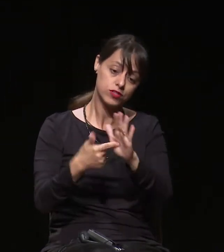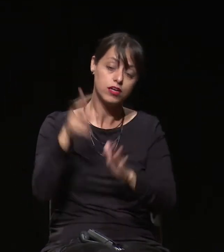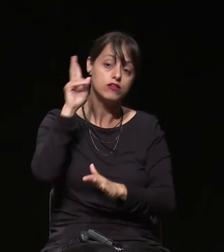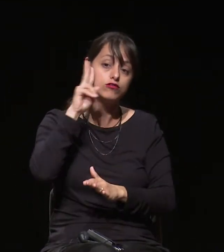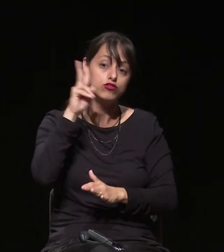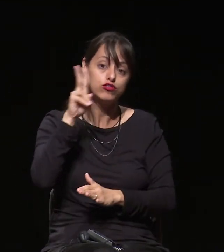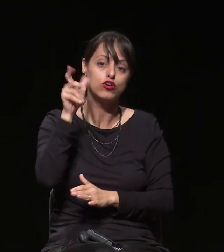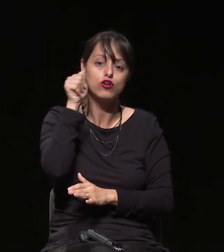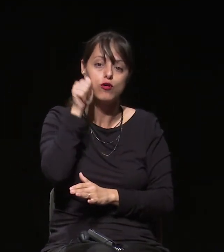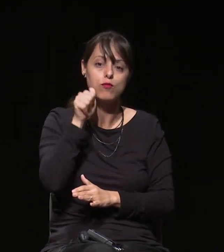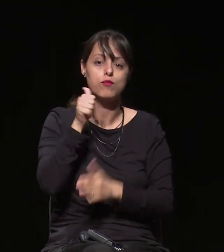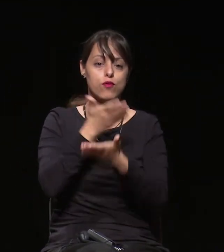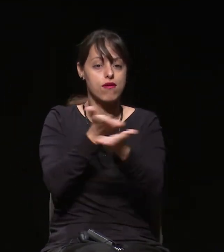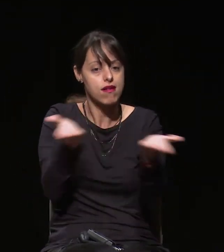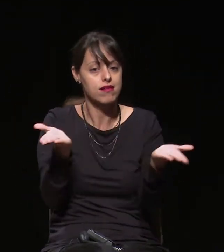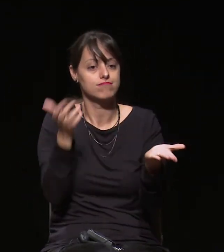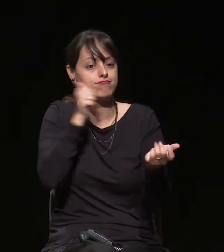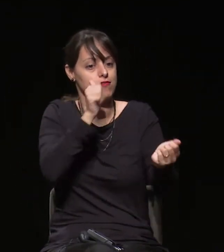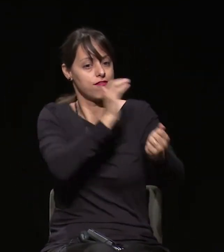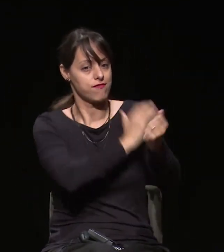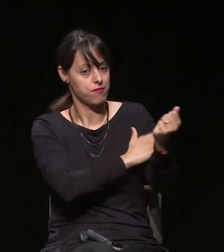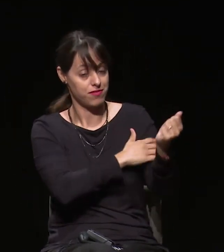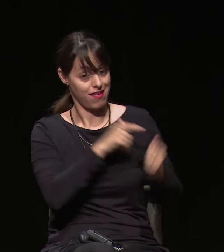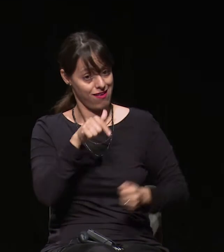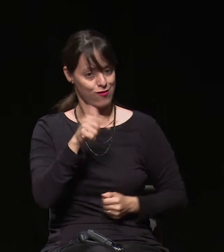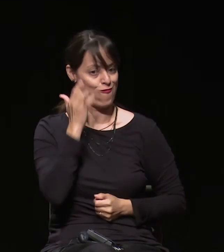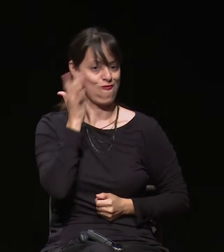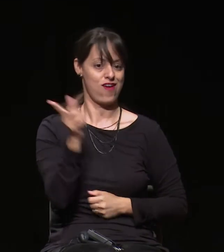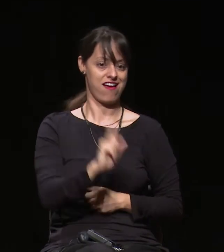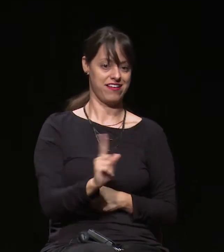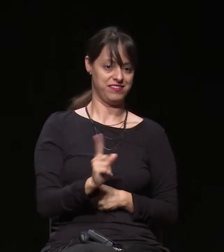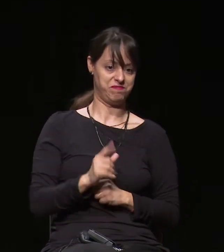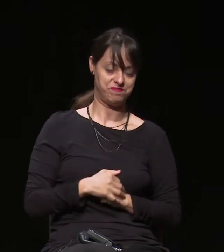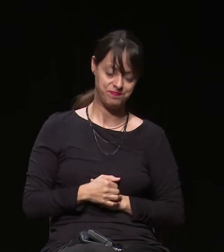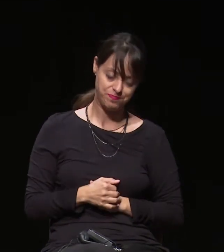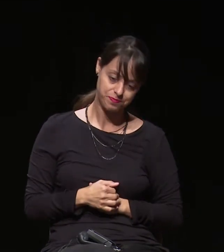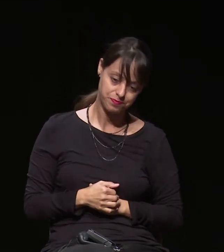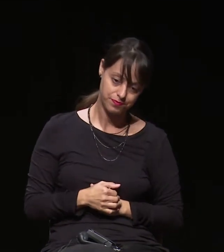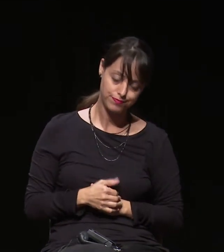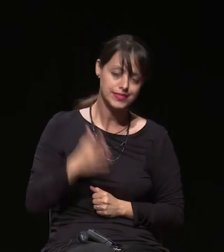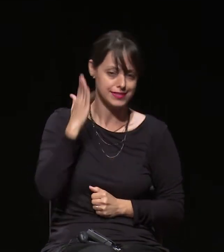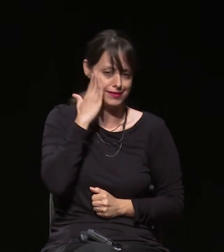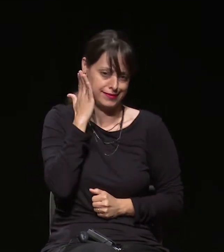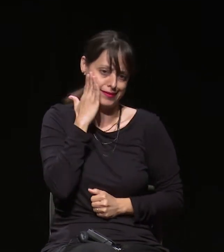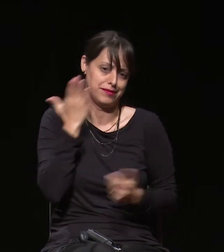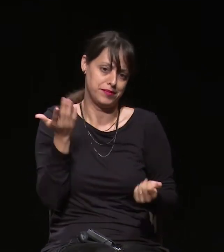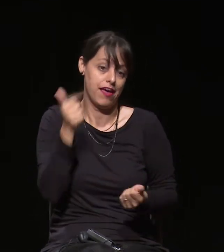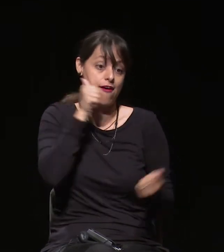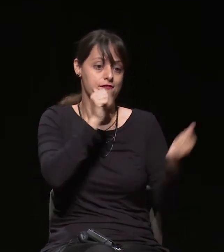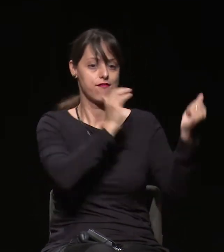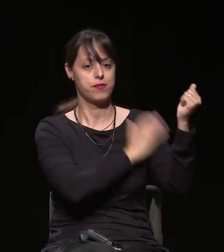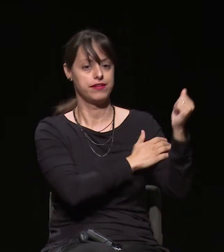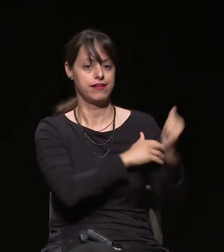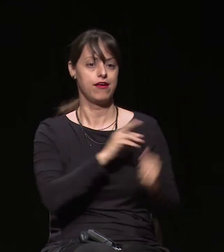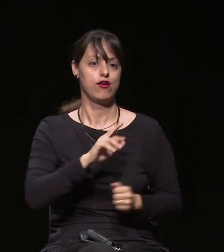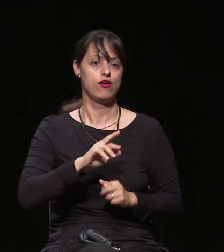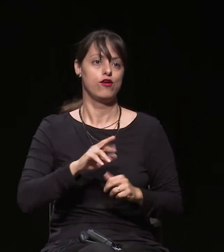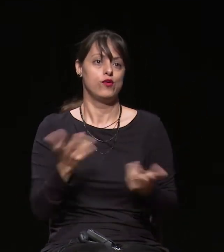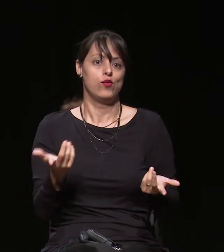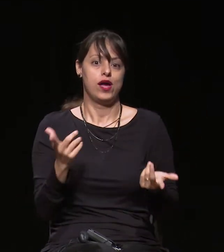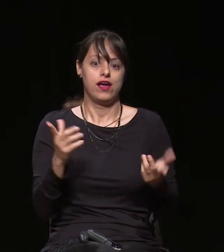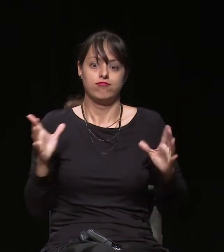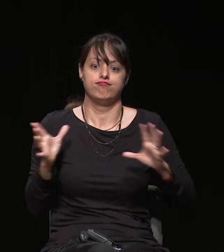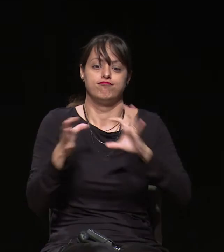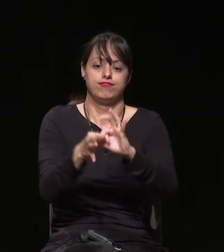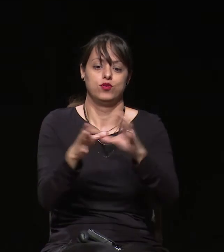histórias feministas, e isso não é tarefa fácil. Em primeiro lugar, pois sabemos que o feminismo não é um movimento unificado